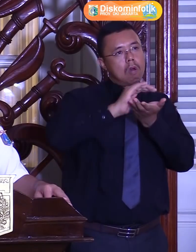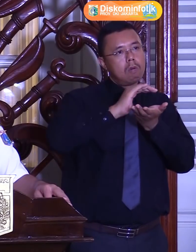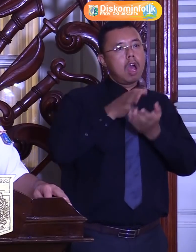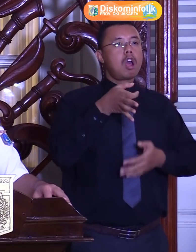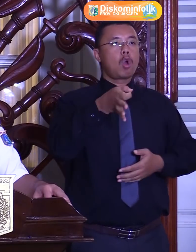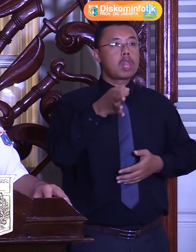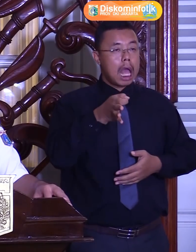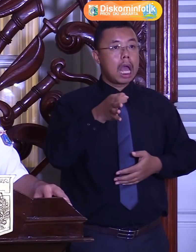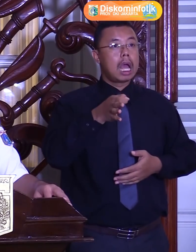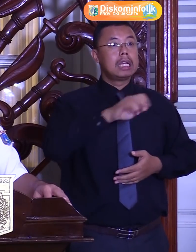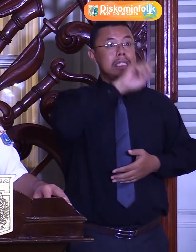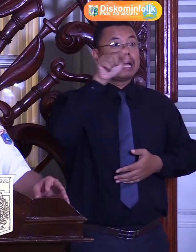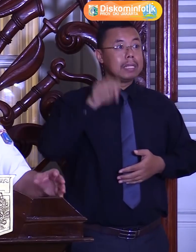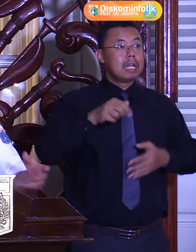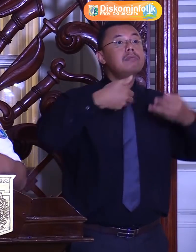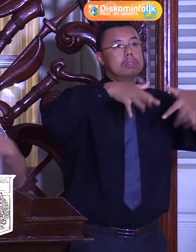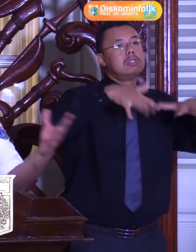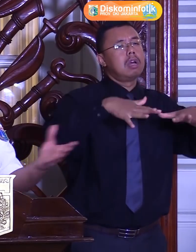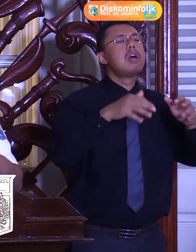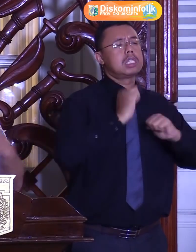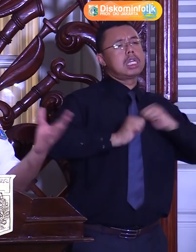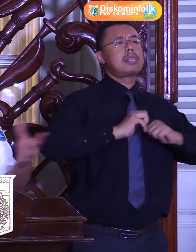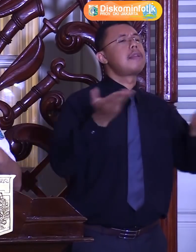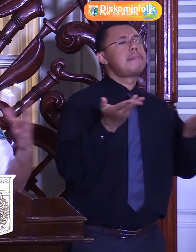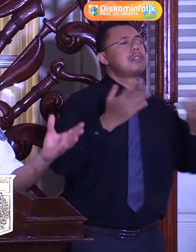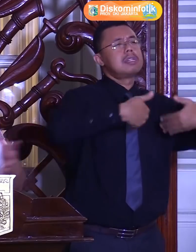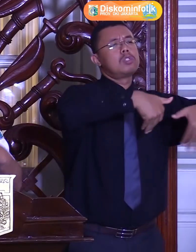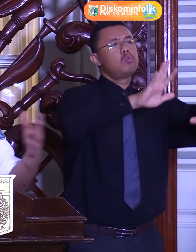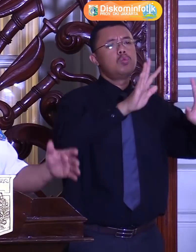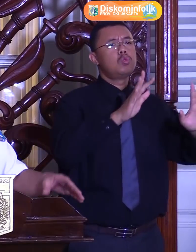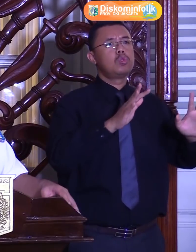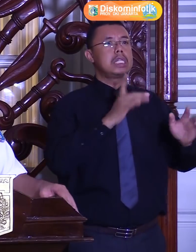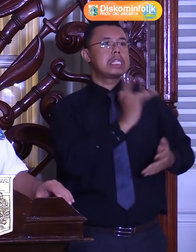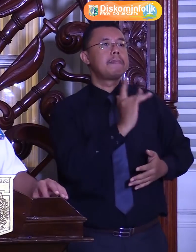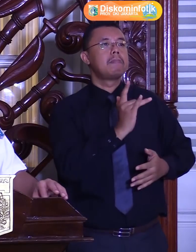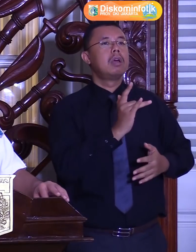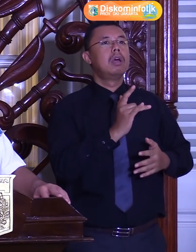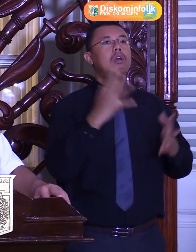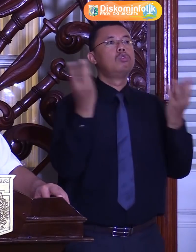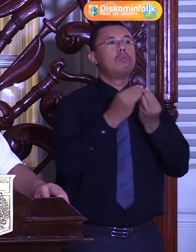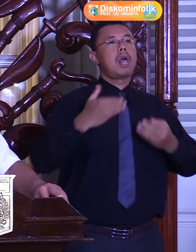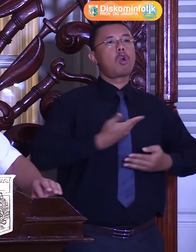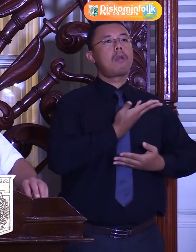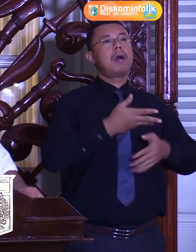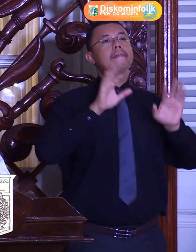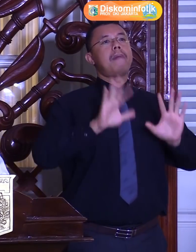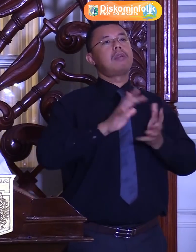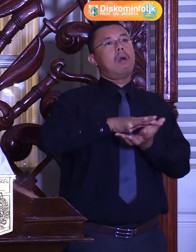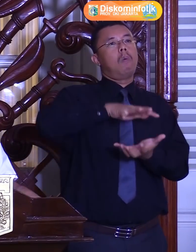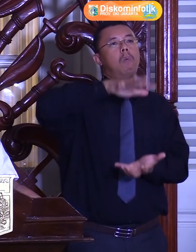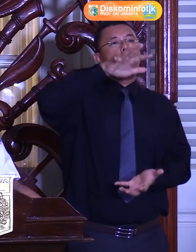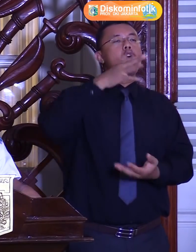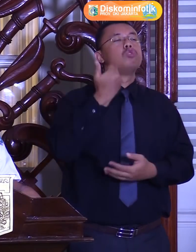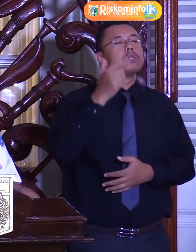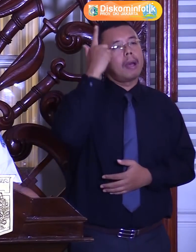kota yang membiarkan kegiatan interaksi itu berjalan terus, case fatality rate-nya tinggi. Nah, kita